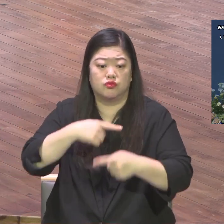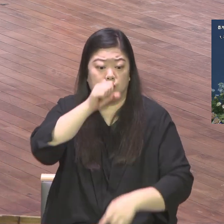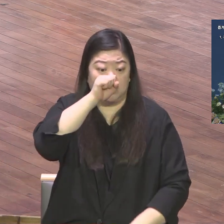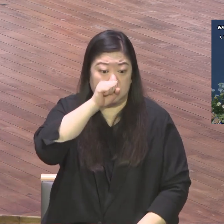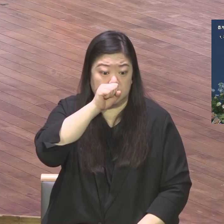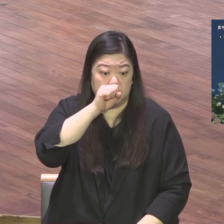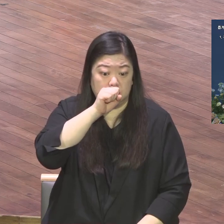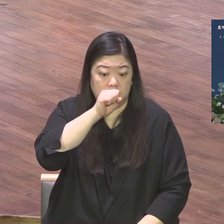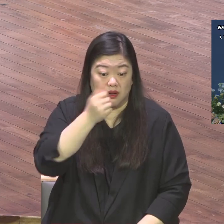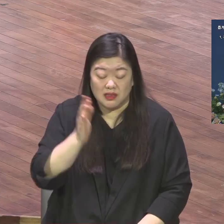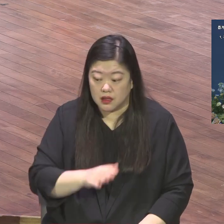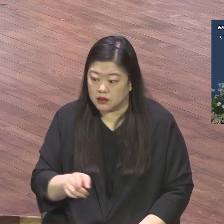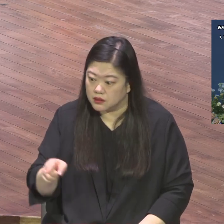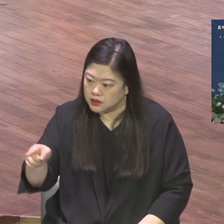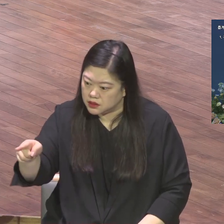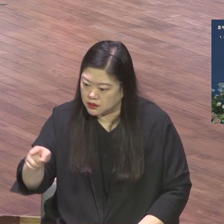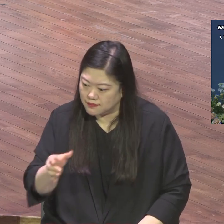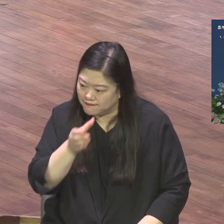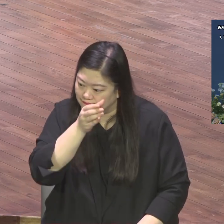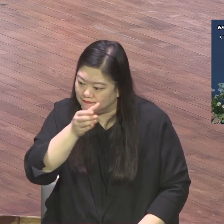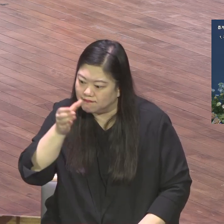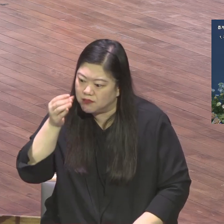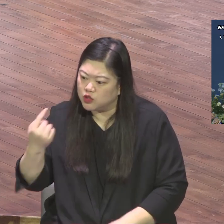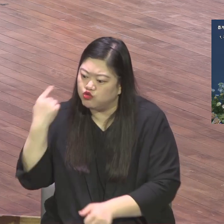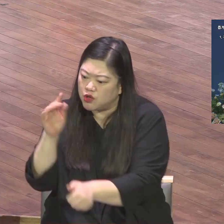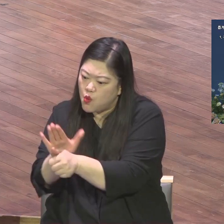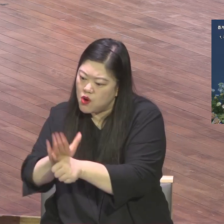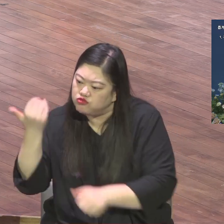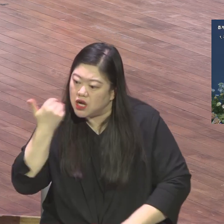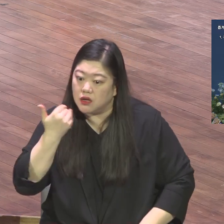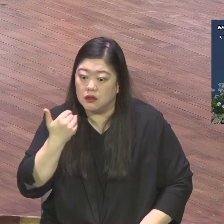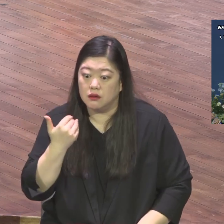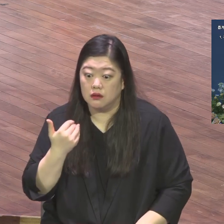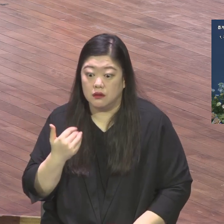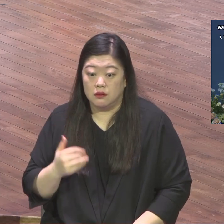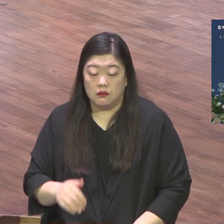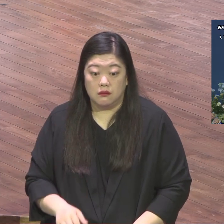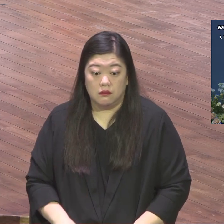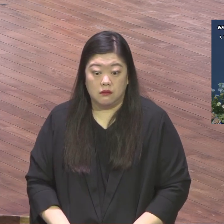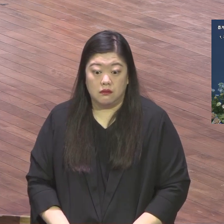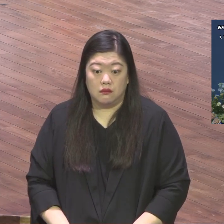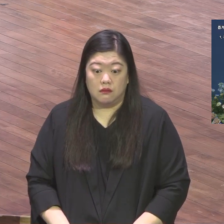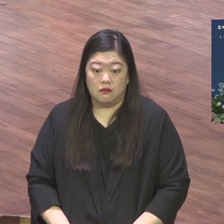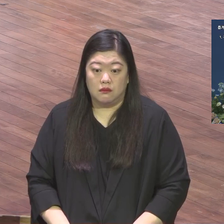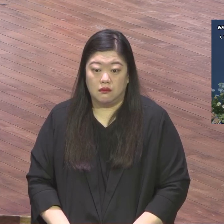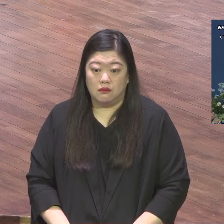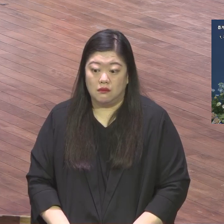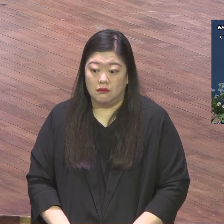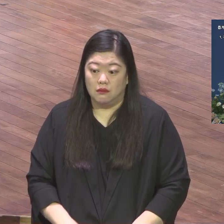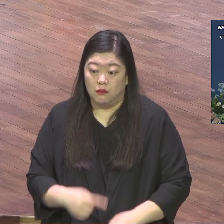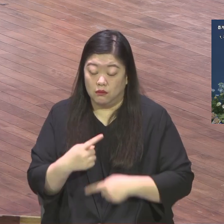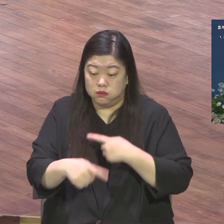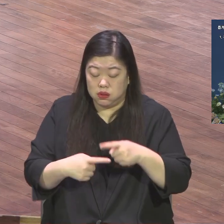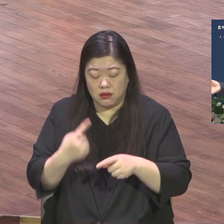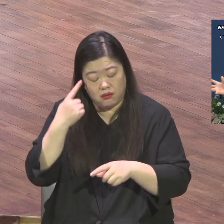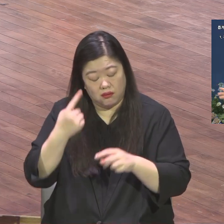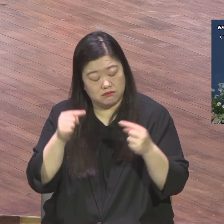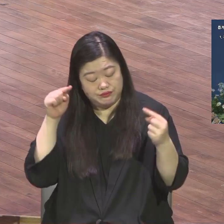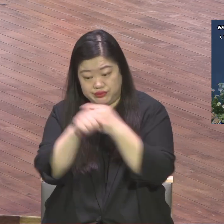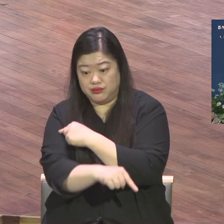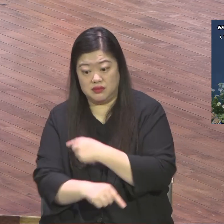뭡니까? 이들은요 목적이 뭐냐, 로마에 반역하여 일어난 정치적